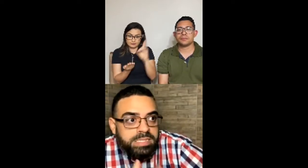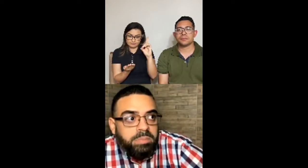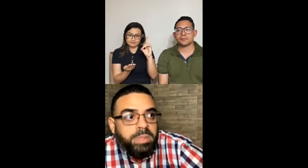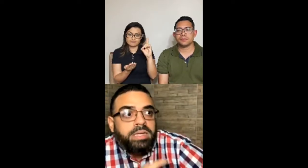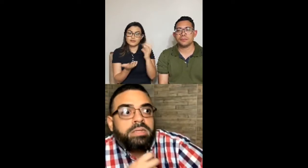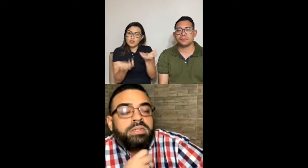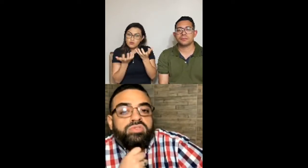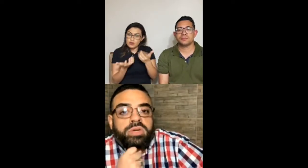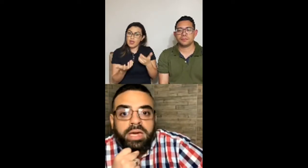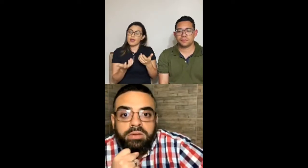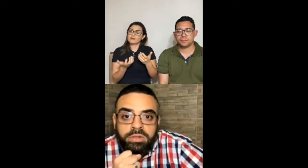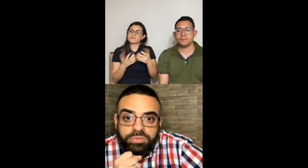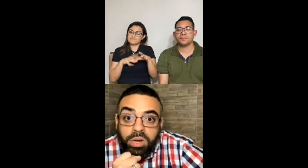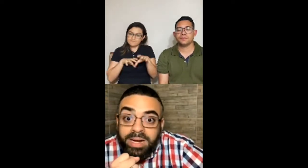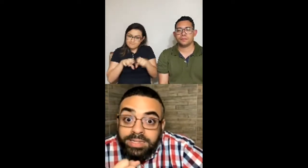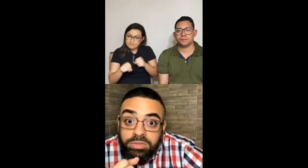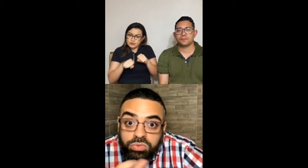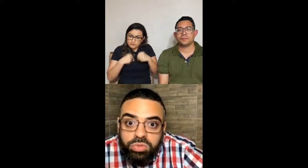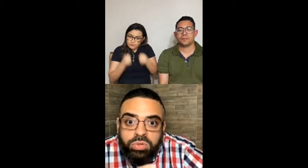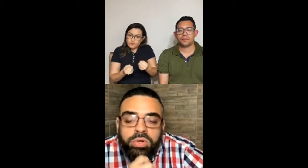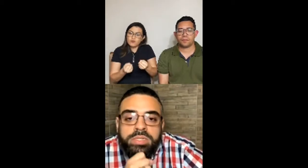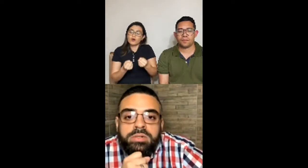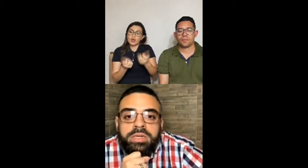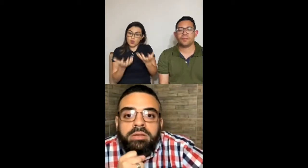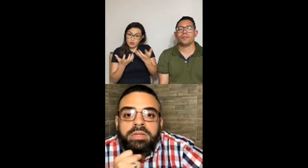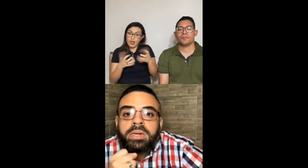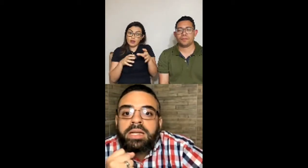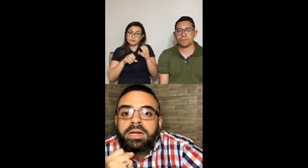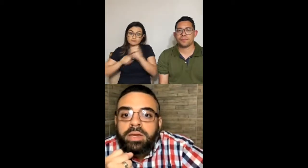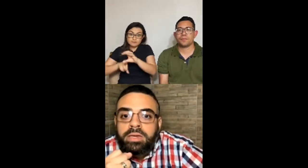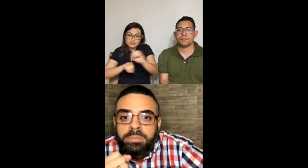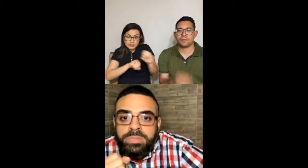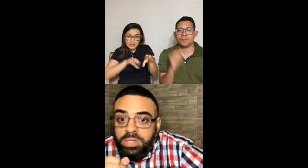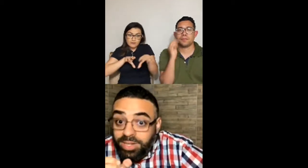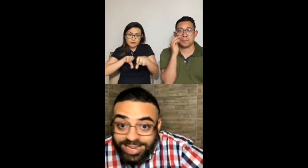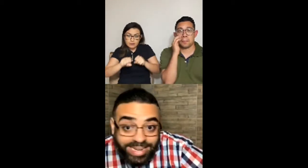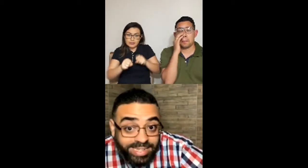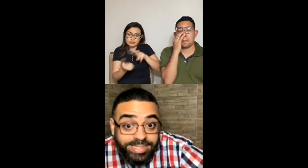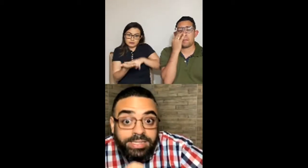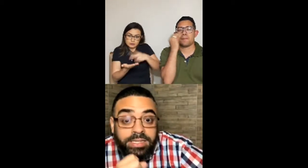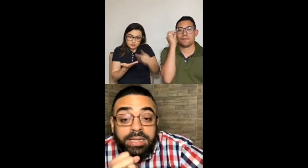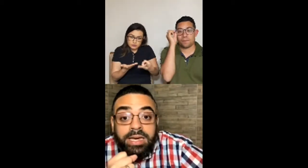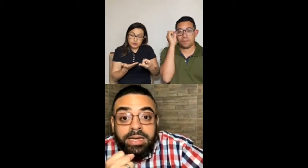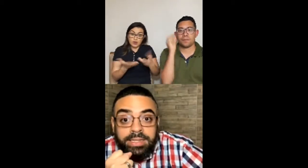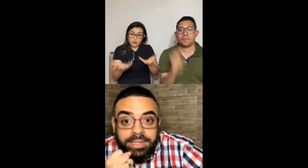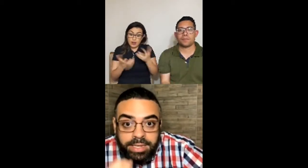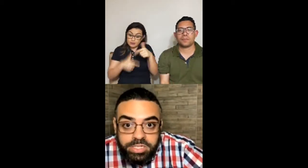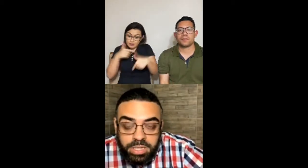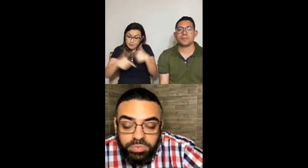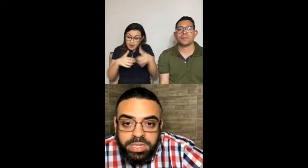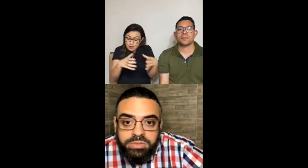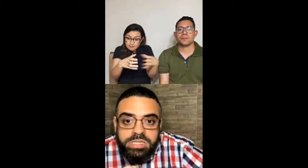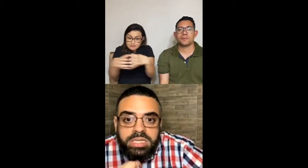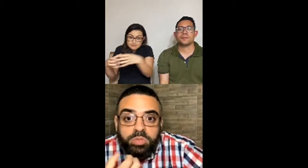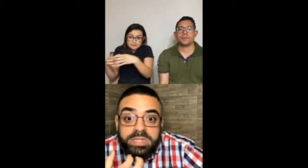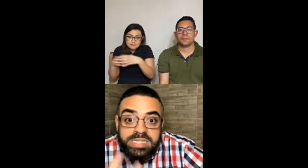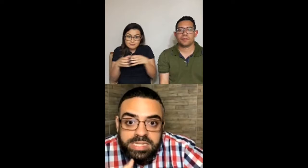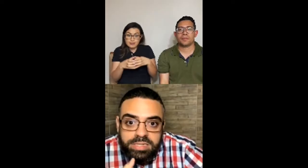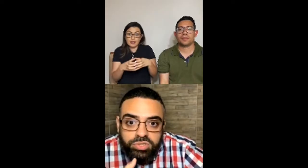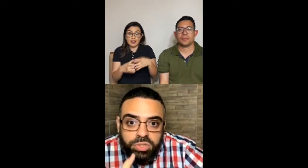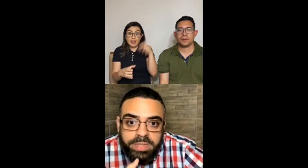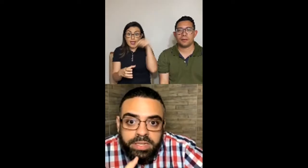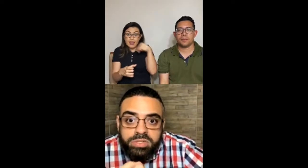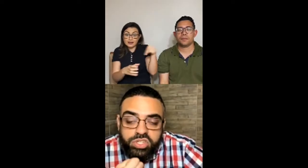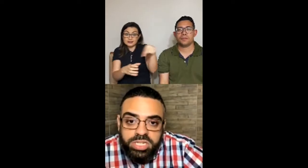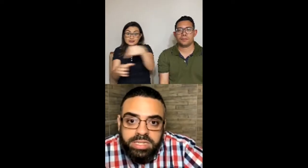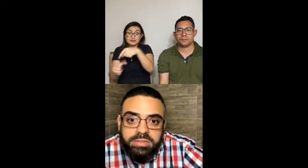mesmo quero trabalhar com tradução de Bíblia, quero me capacitar para isso, quero formar tradutores, eu quero trabalhar com